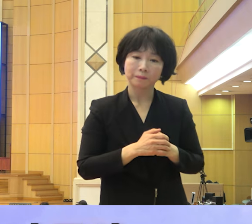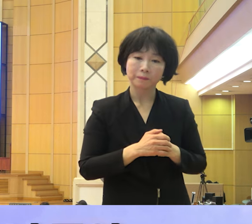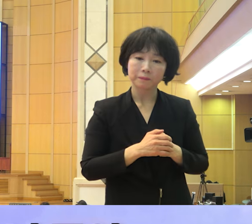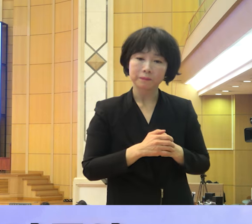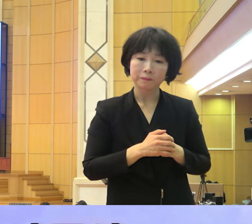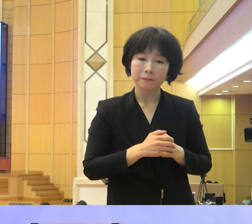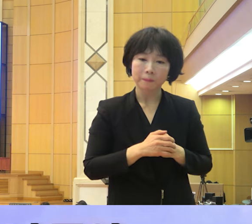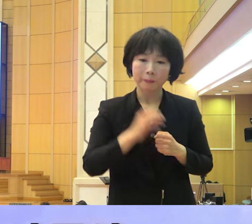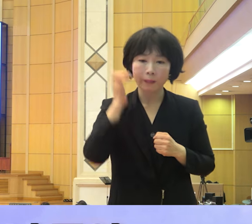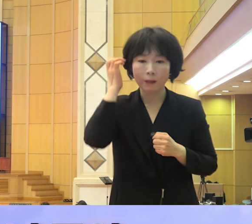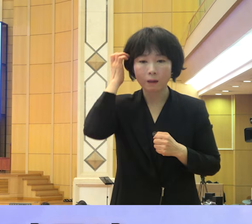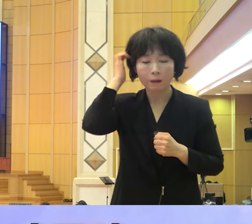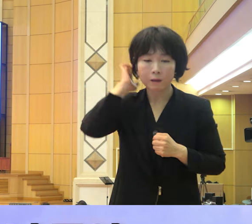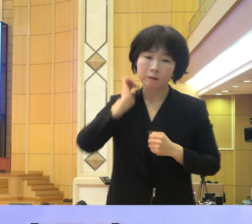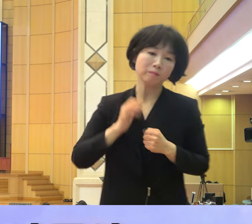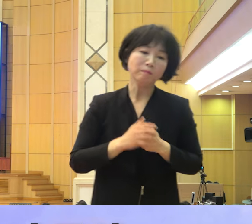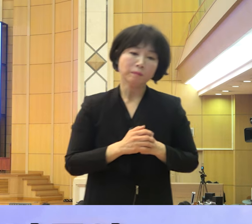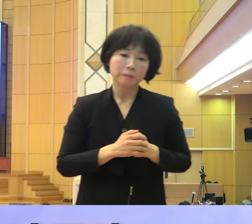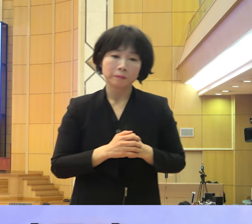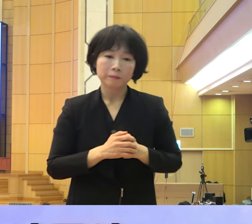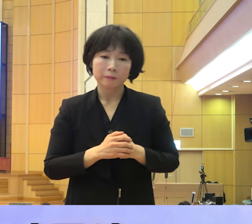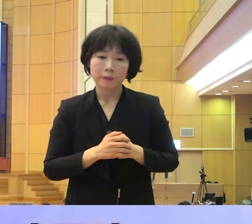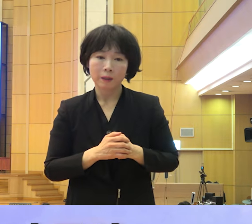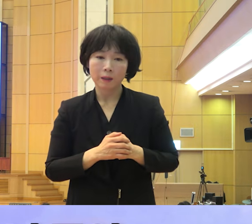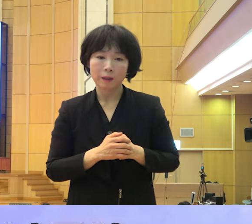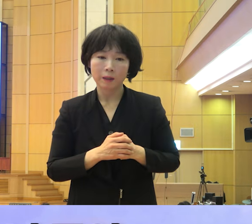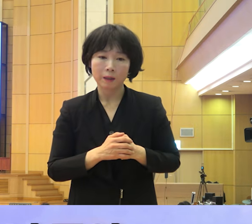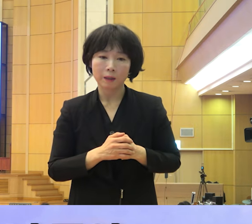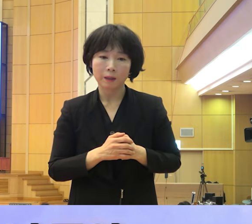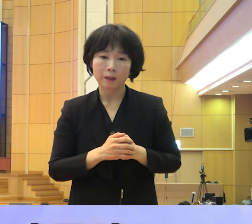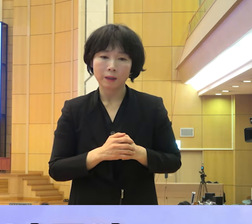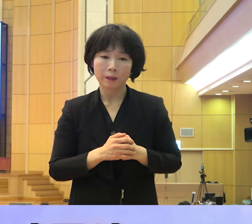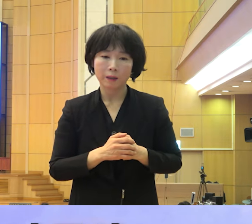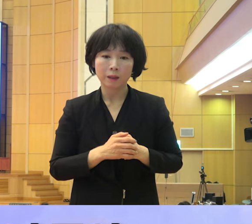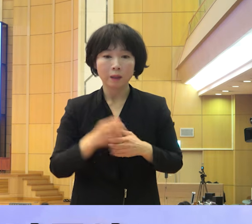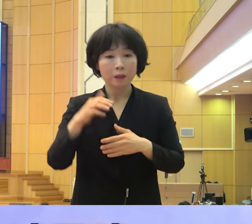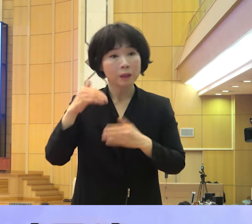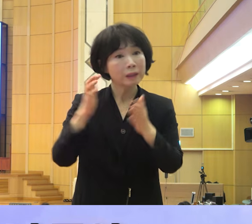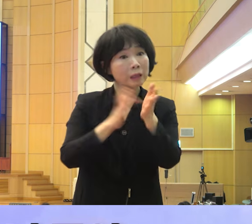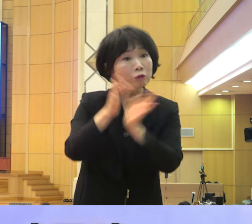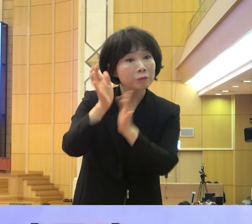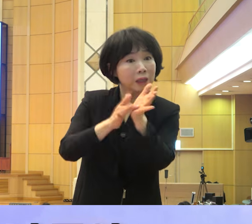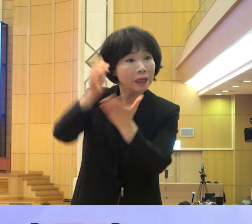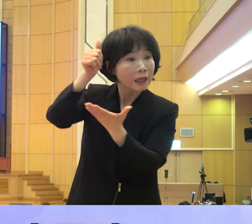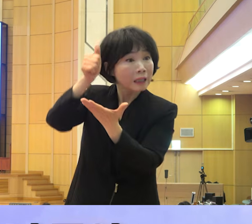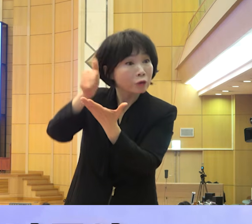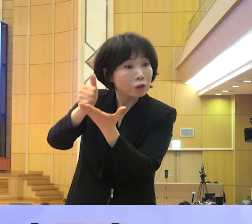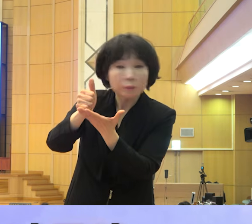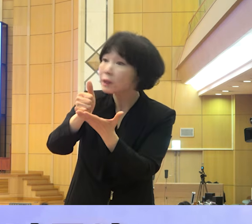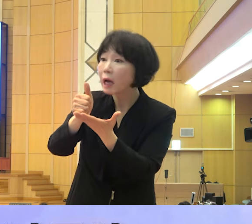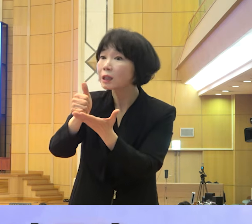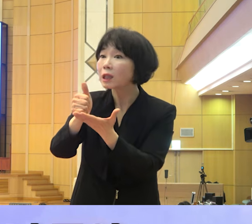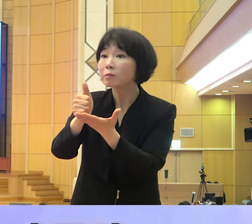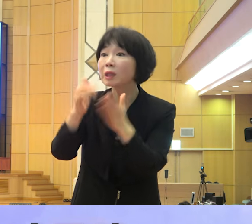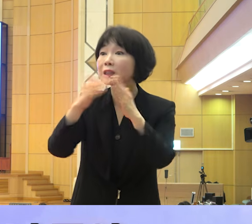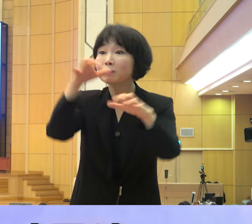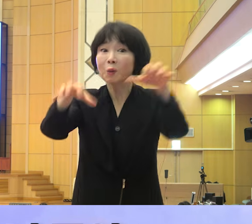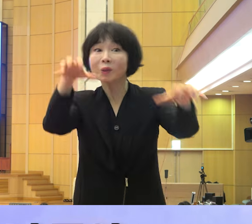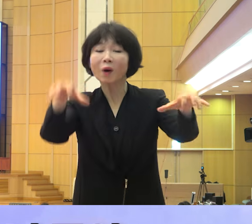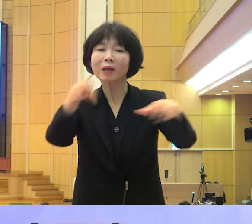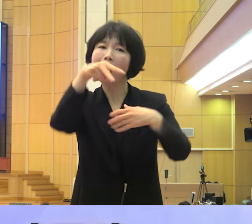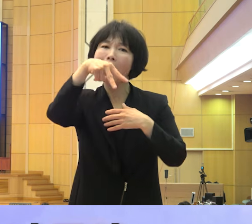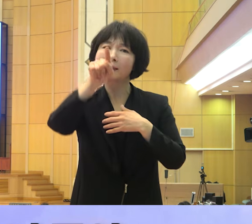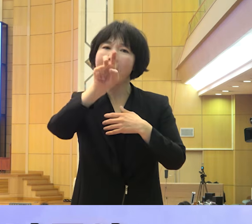10절에는 예수님이 사마리아 동네, 사마리아라고 하는 지역의